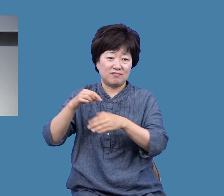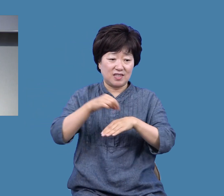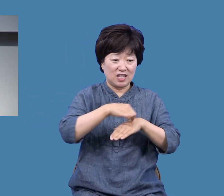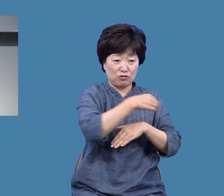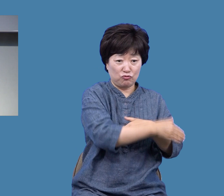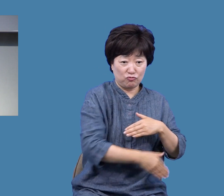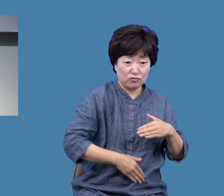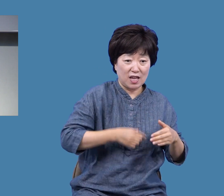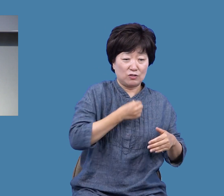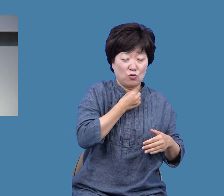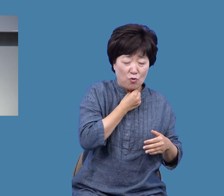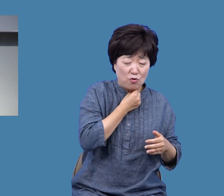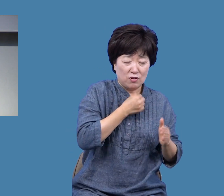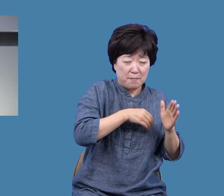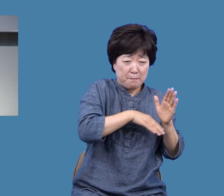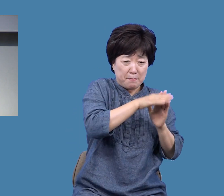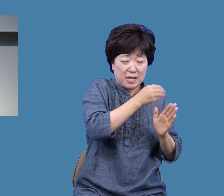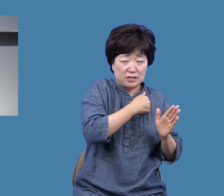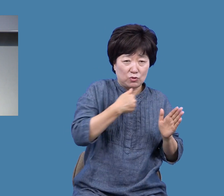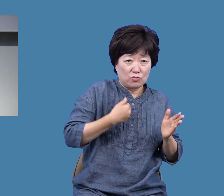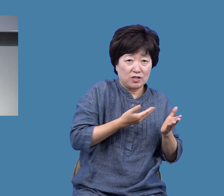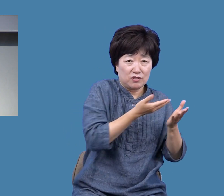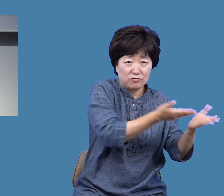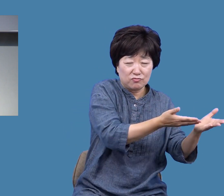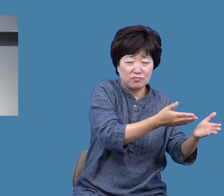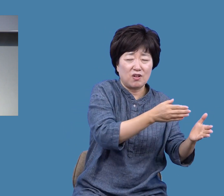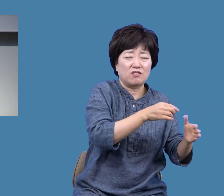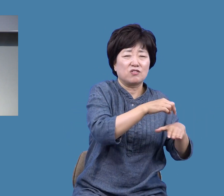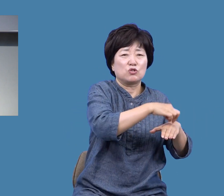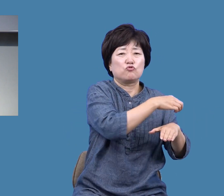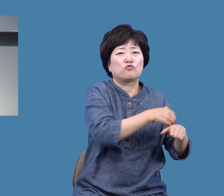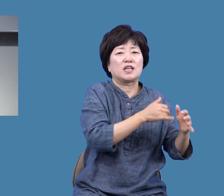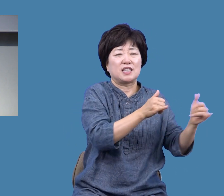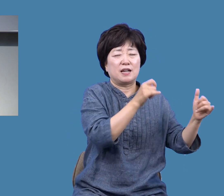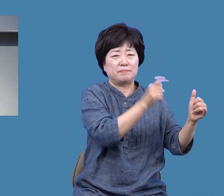계속 만족시켜서는 육적인 사람밖에는 될 수가 없습니다.